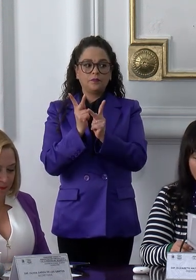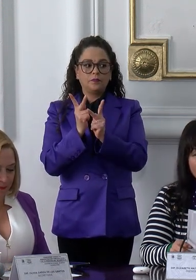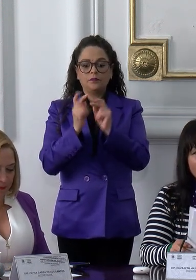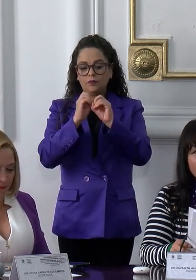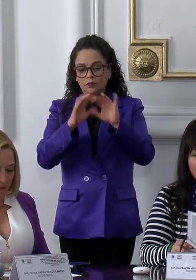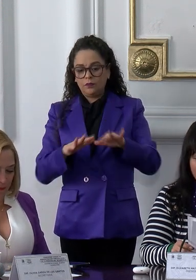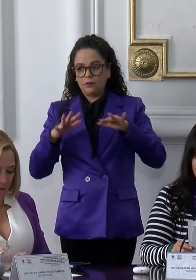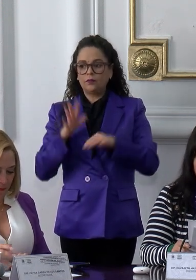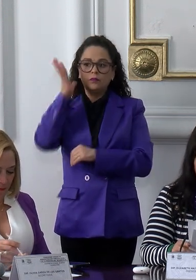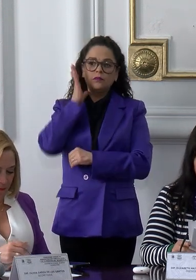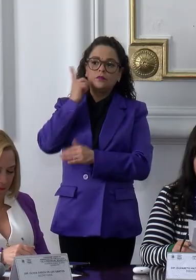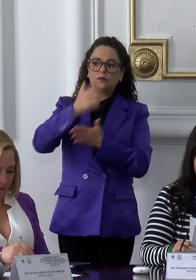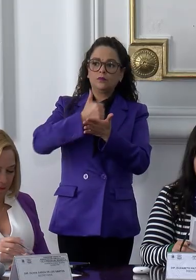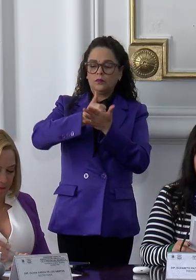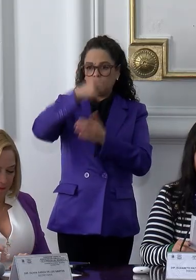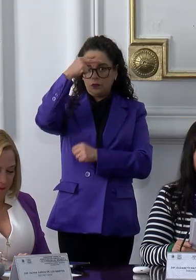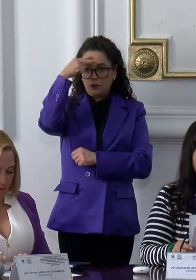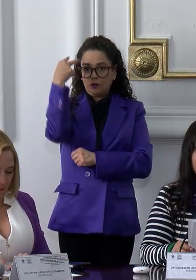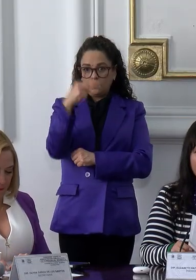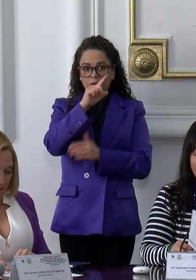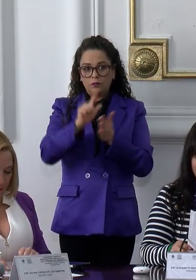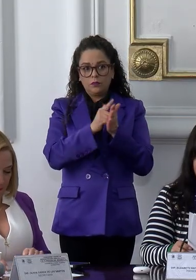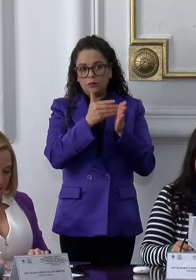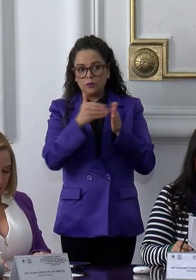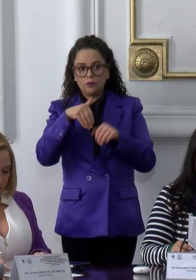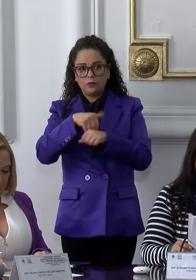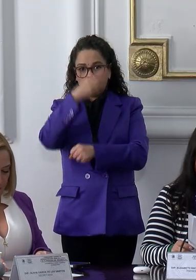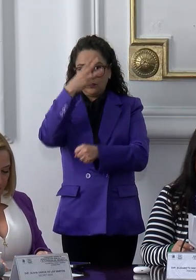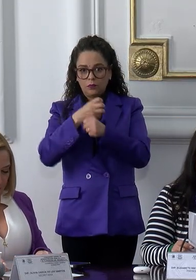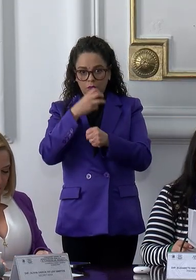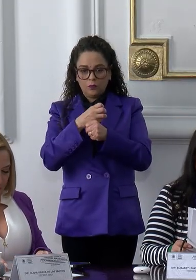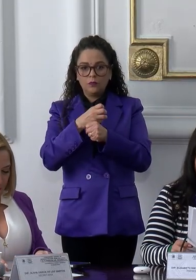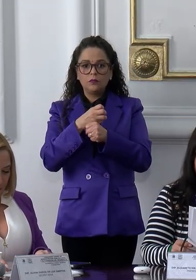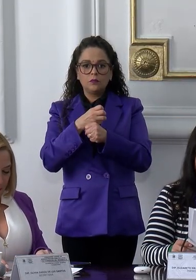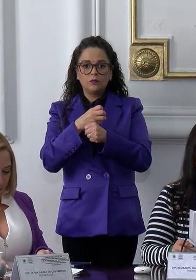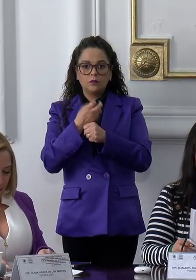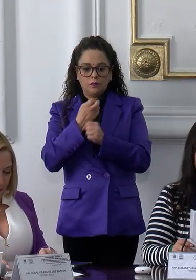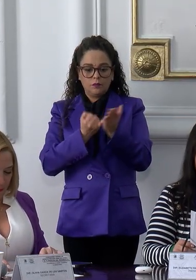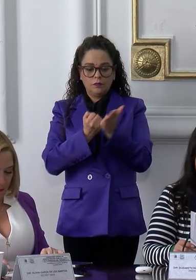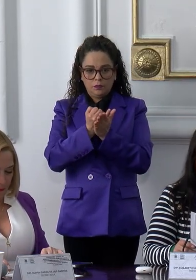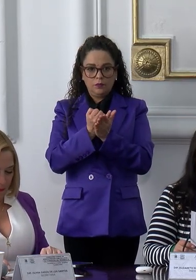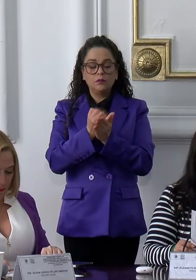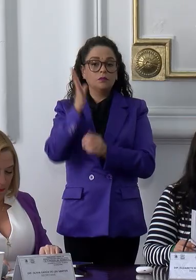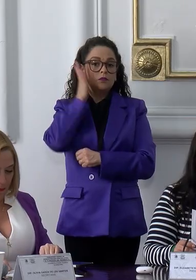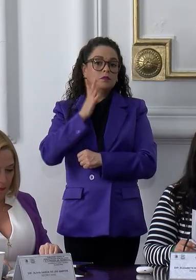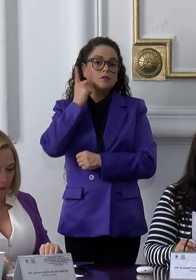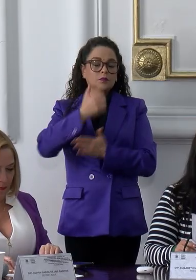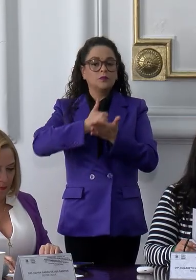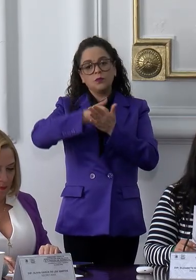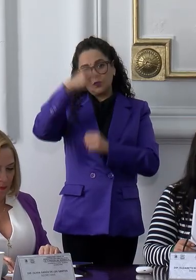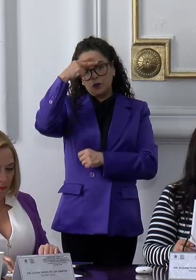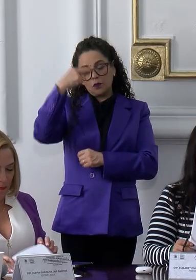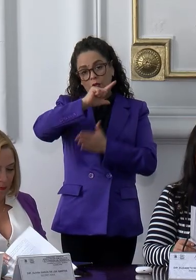Congreso de la Ciudad de México, tercera legislatura, el decreto en los términos siguientes. El Congreso de la Ciudad de México, tercera